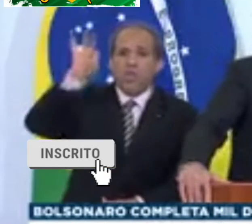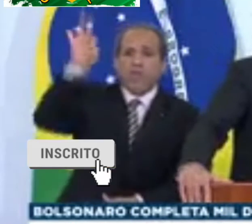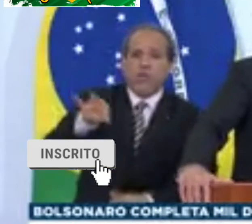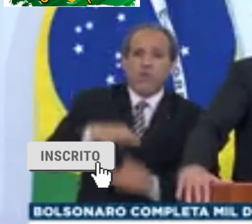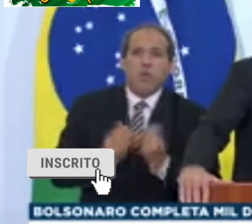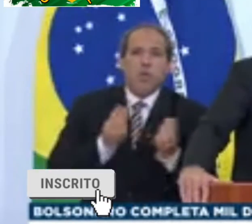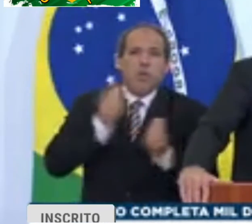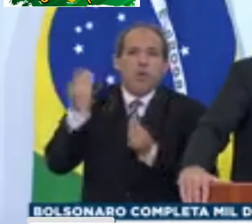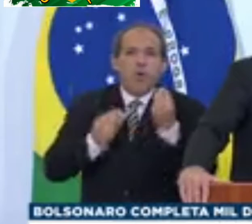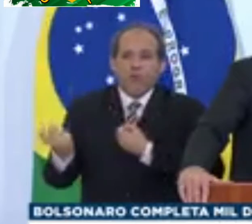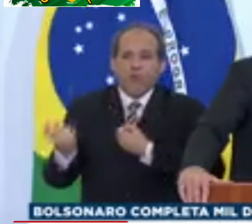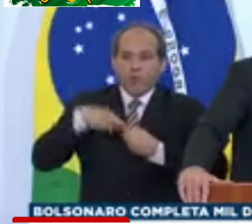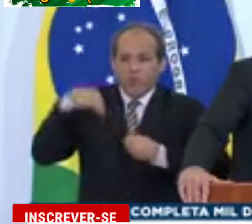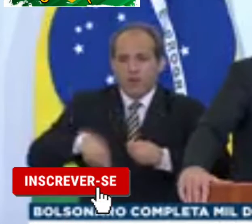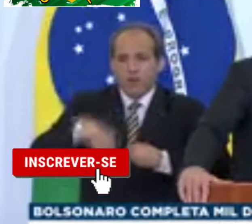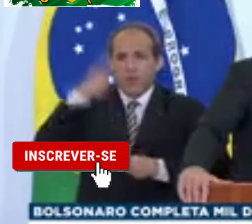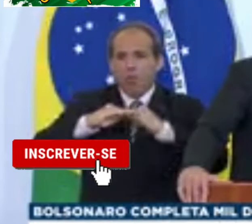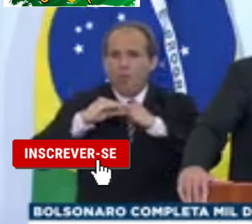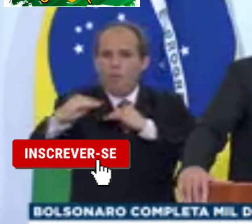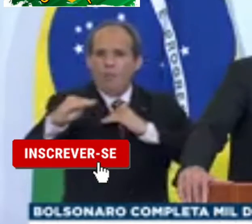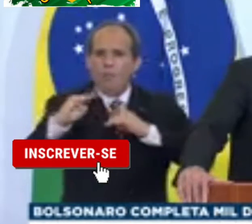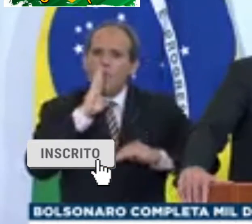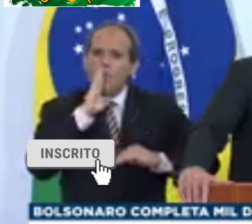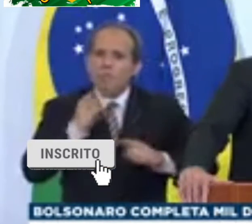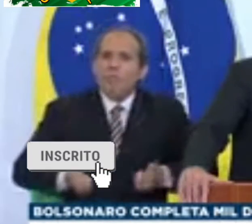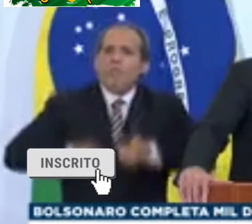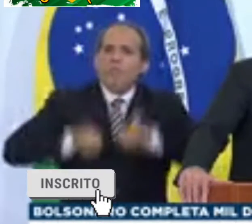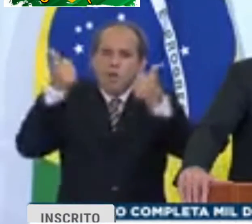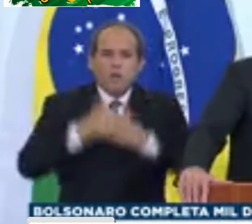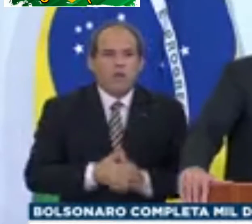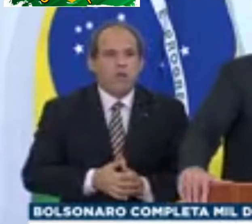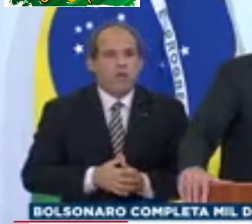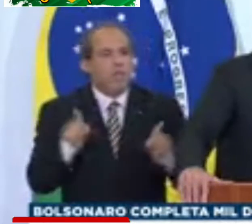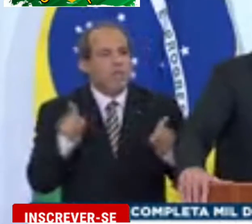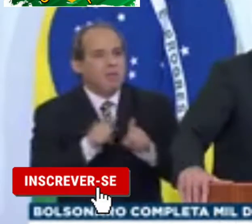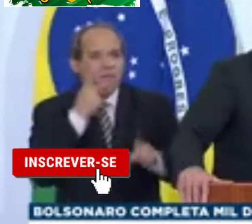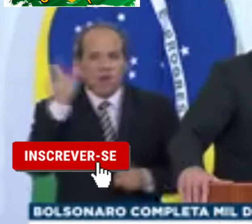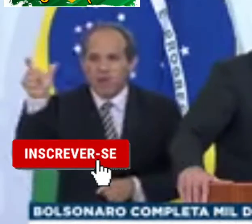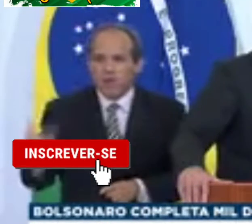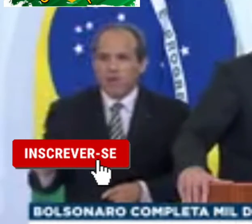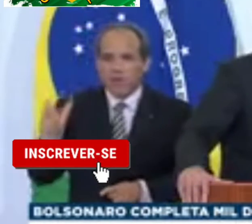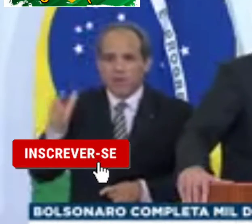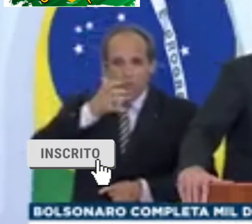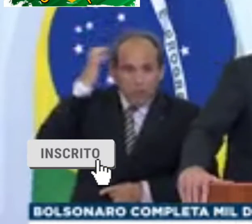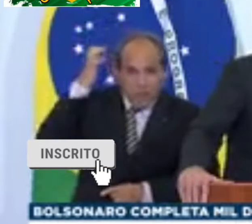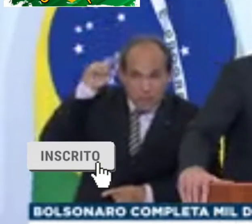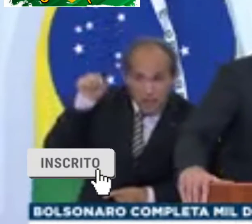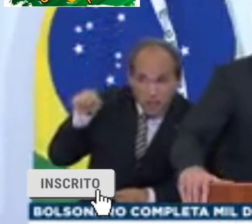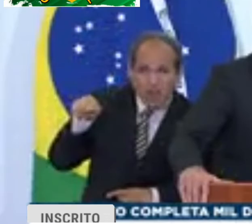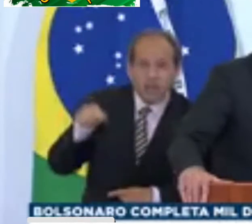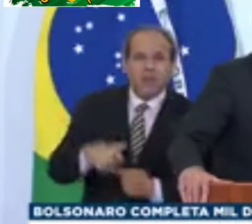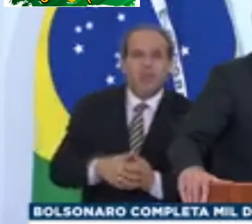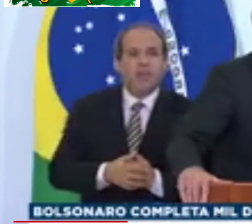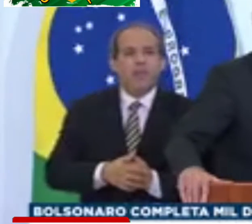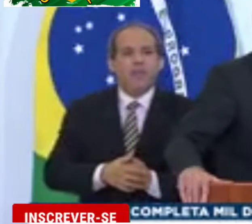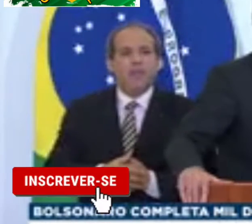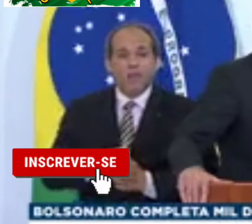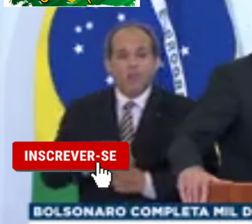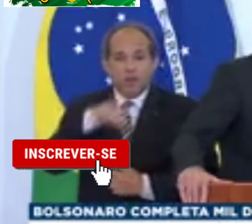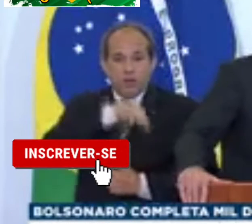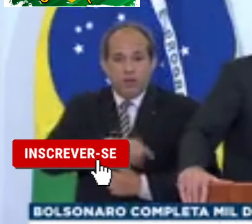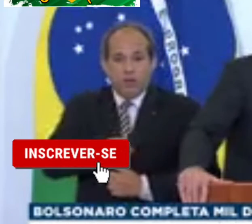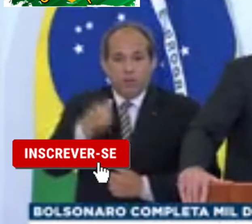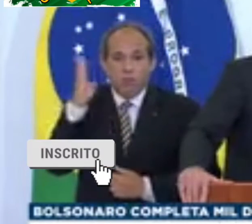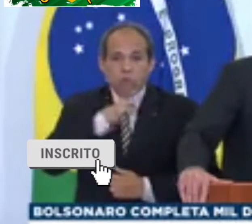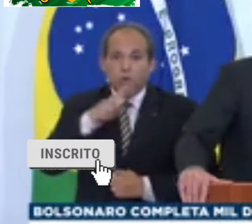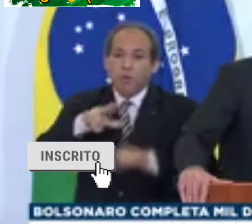seria a recuperação do Brasil? Quando se fala do coração do Pedro da Caixa, em grande parte, o auxílio emergencial passou